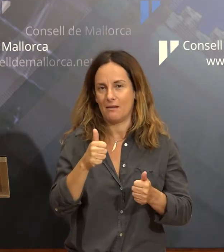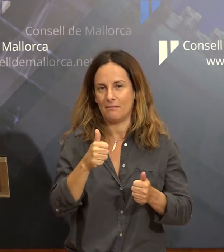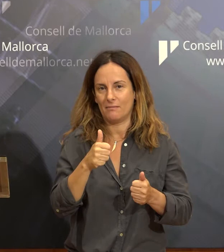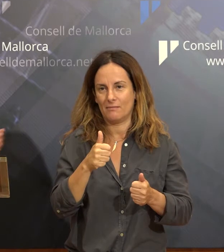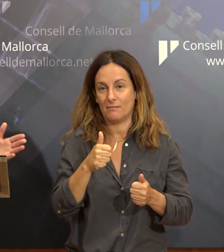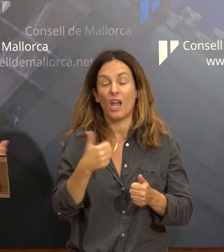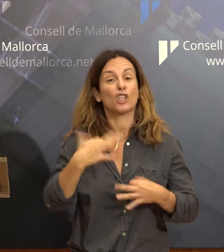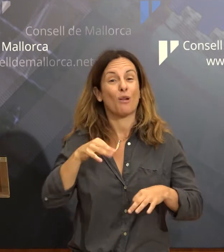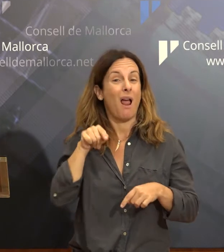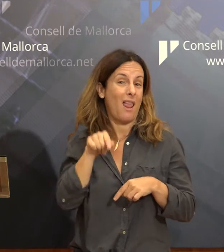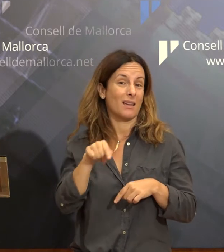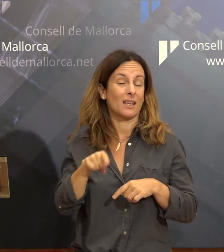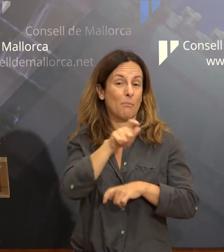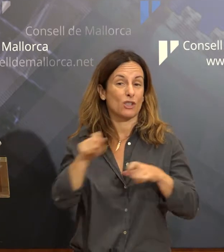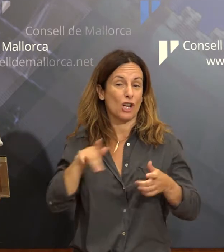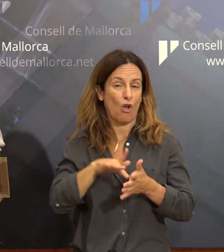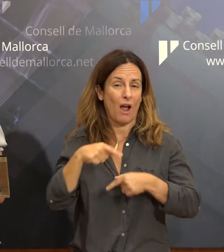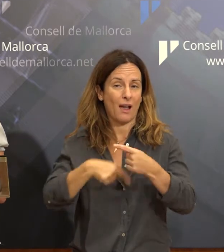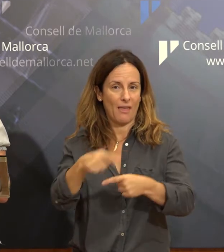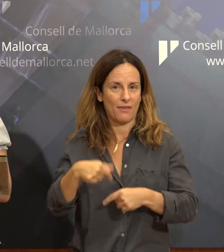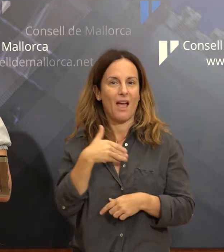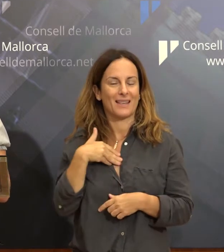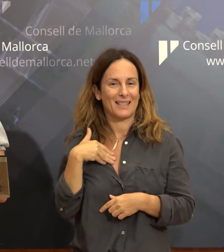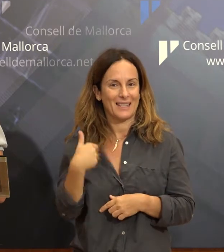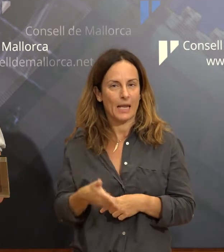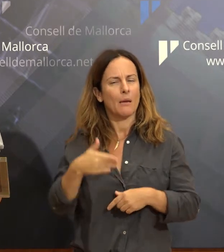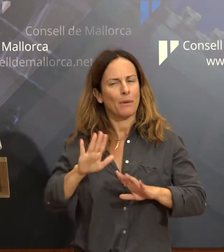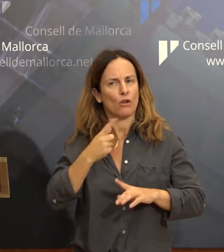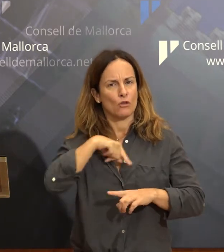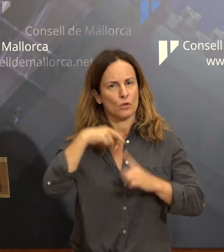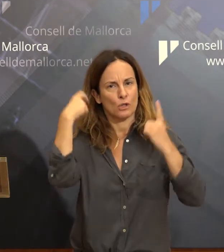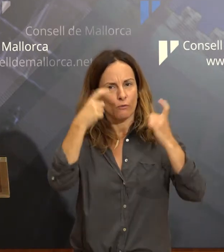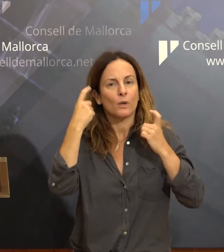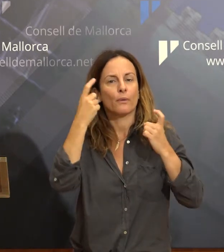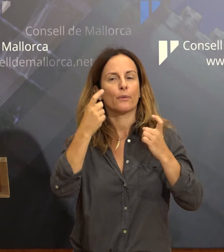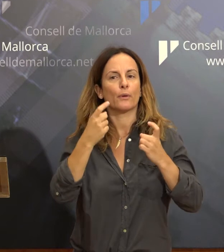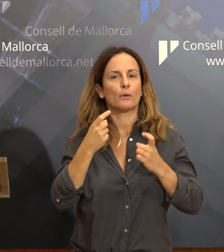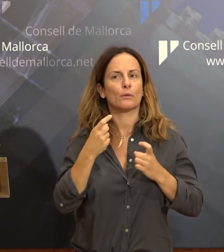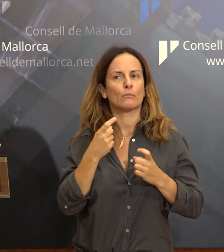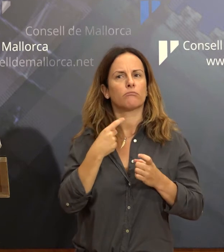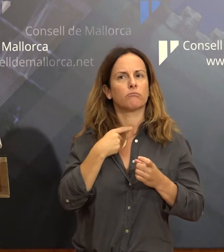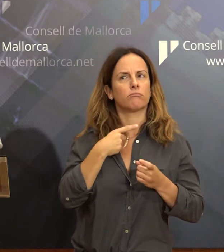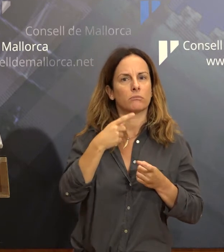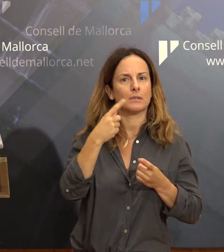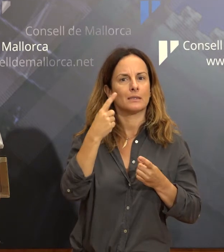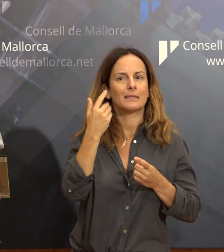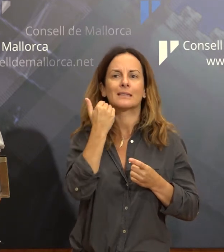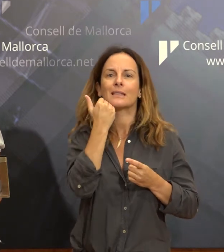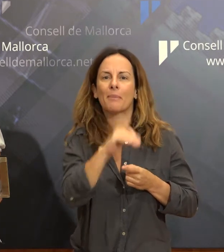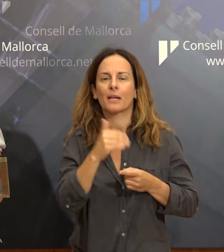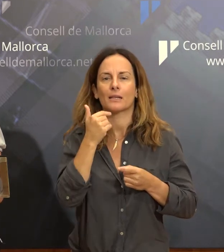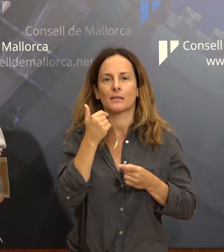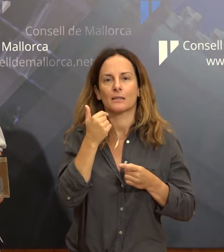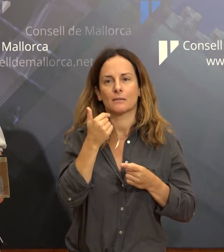que l'utilitza i era algo que coneixíem, però bueno, hem intentat poder sortir, poder tenir aquest coneixement per part